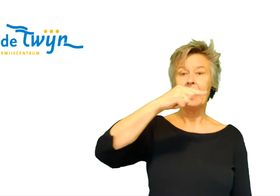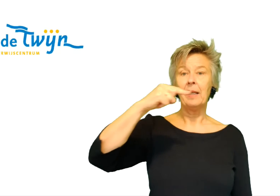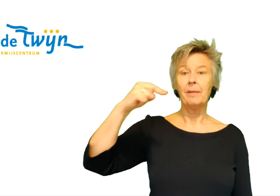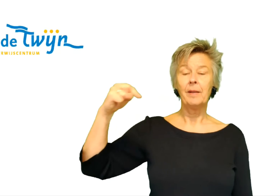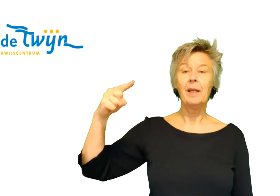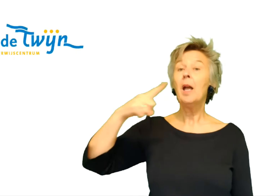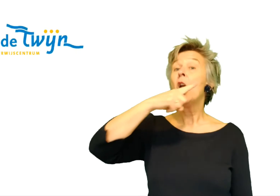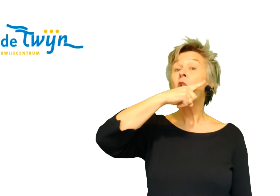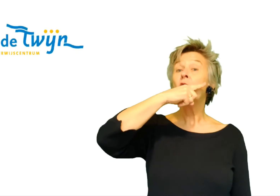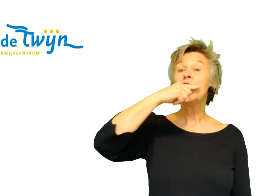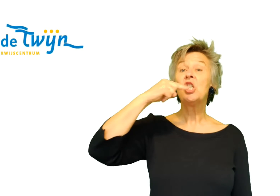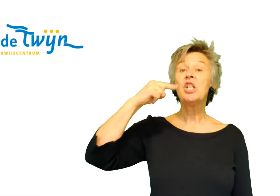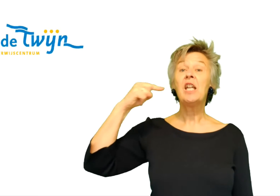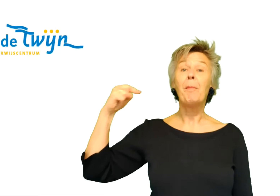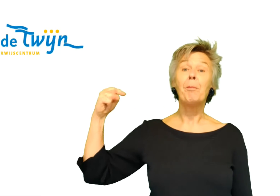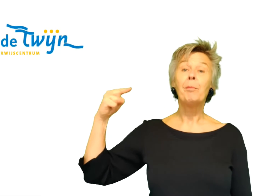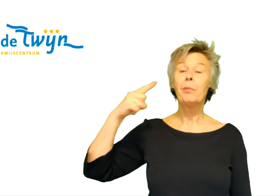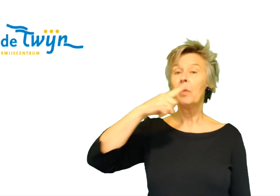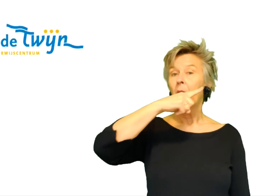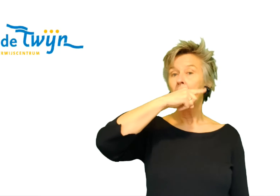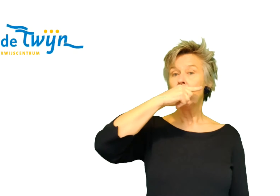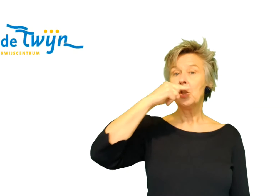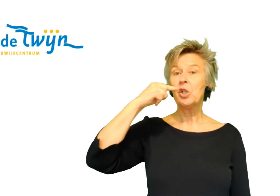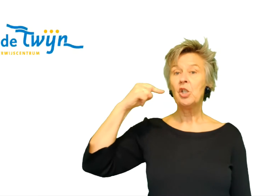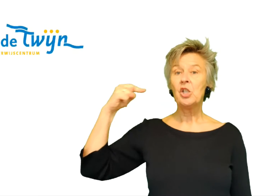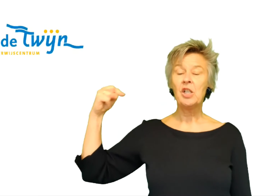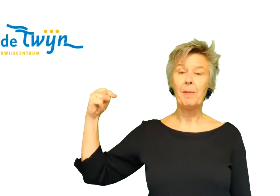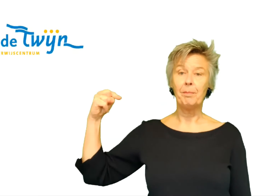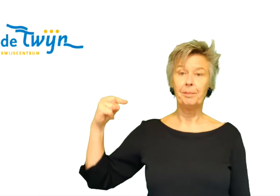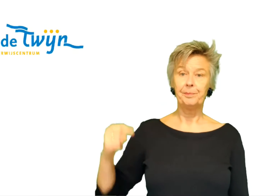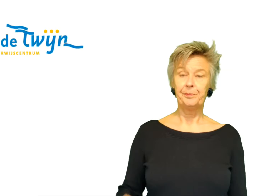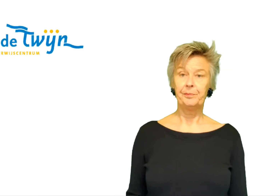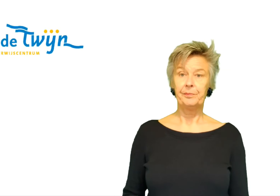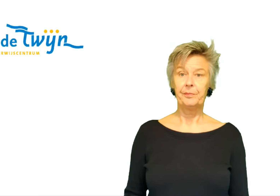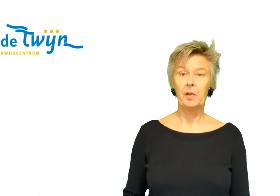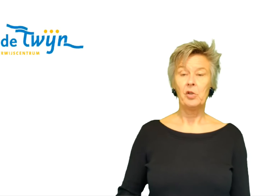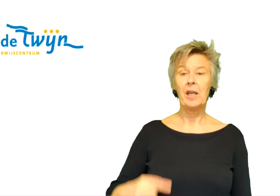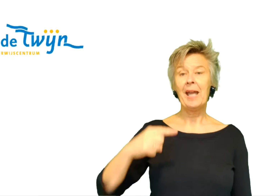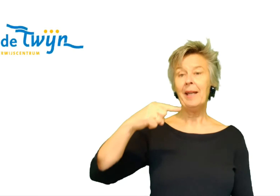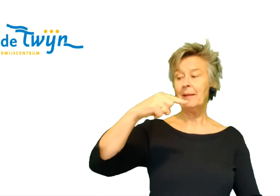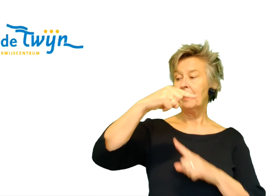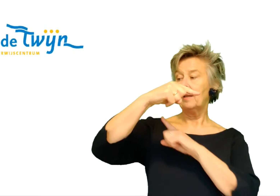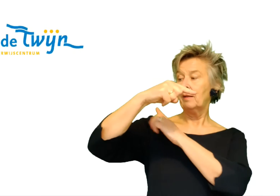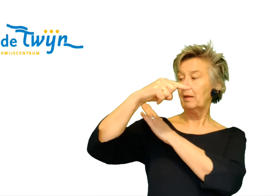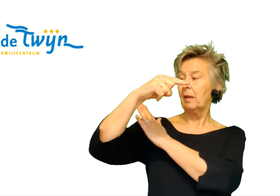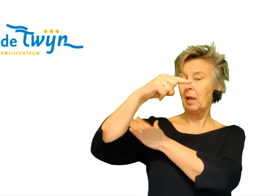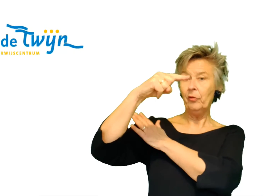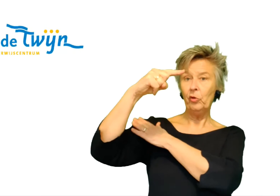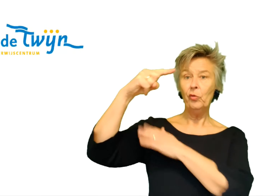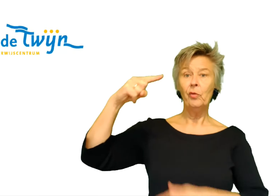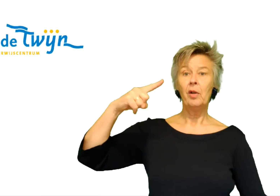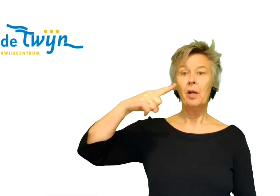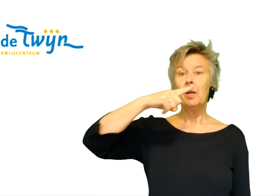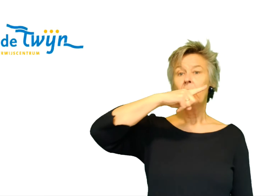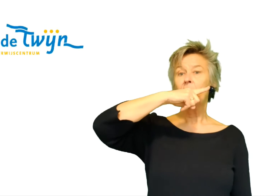beweging. Ja? Jam. Jam. Dus je gaat naar de kant toe van